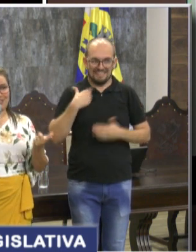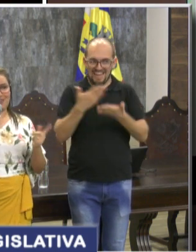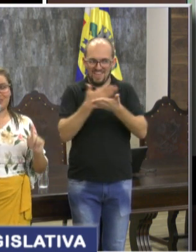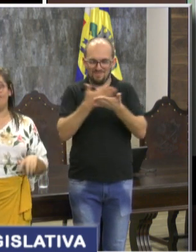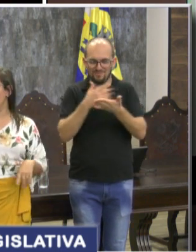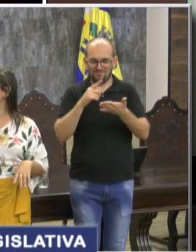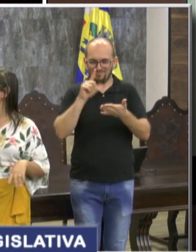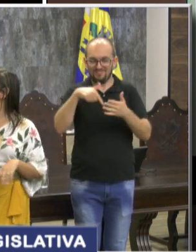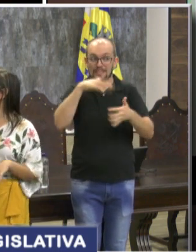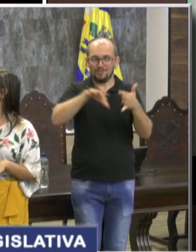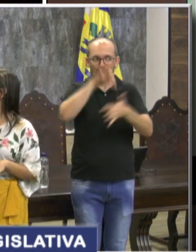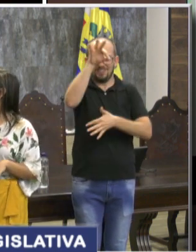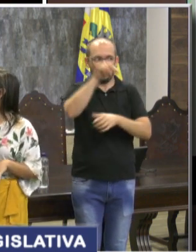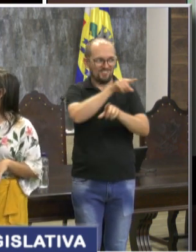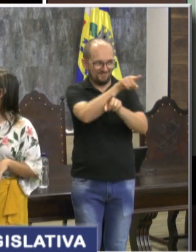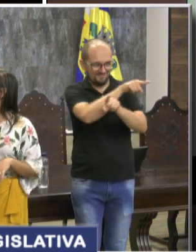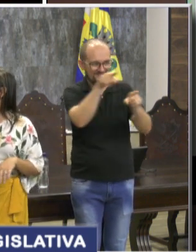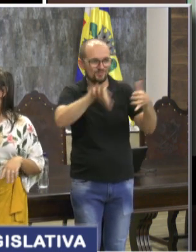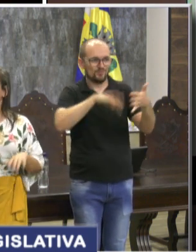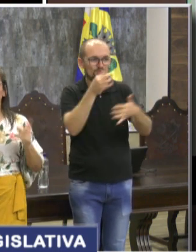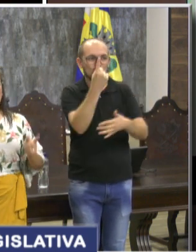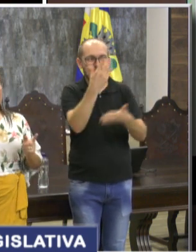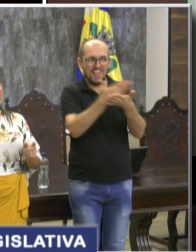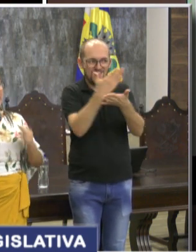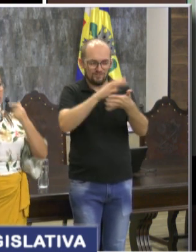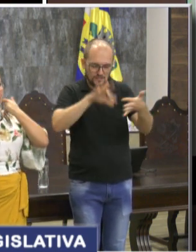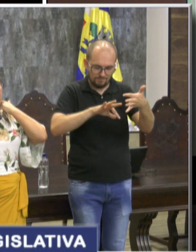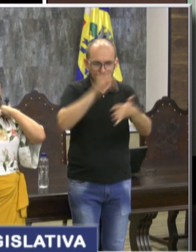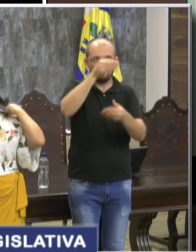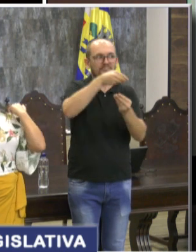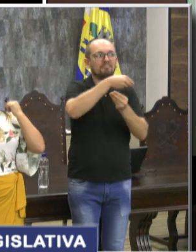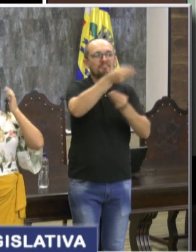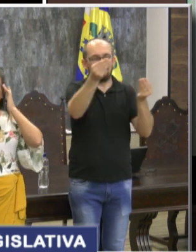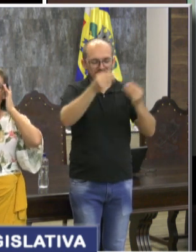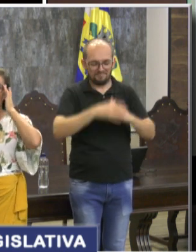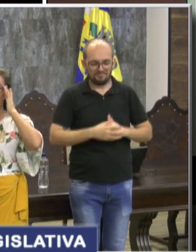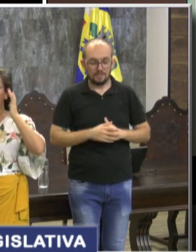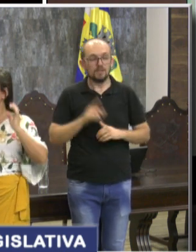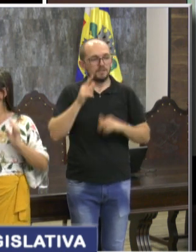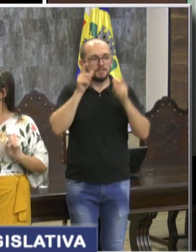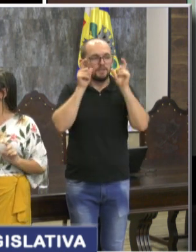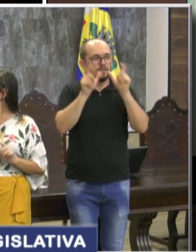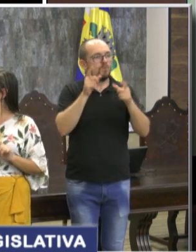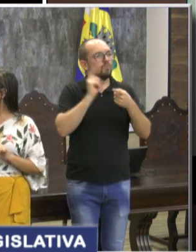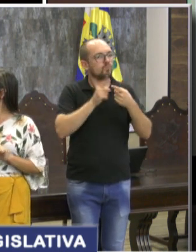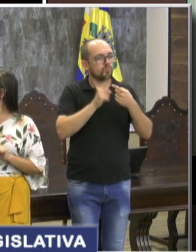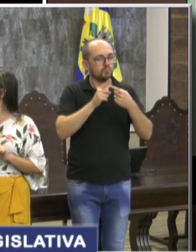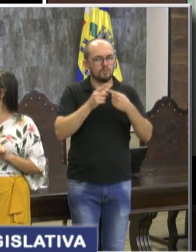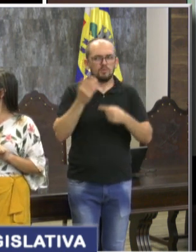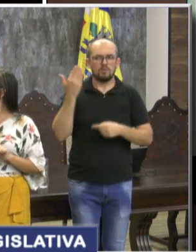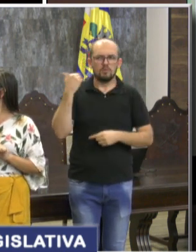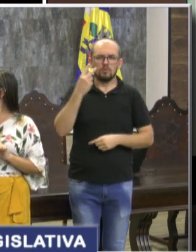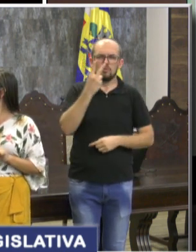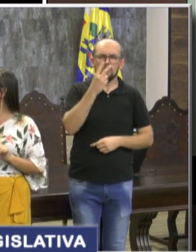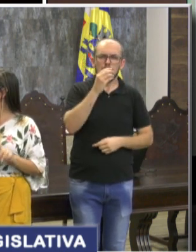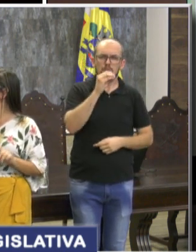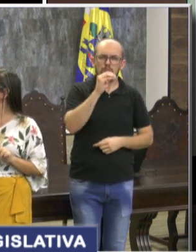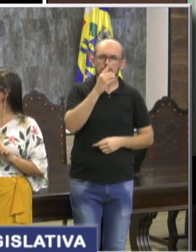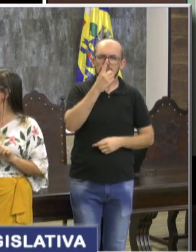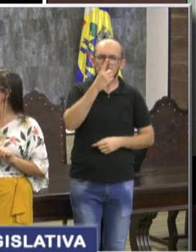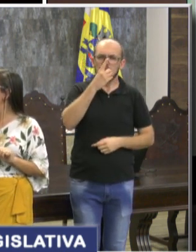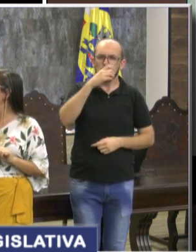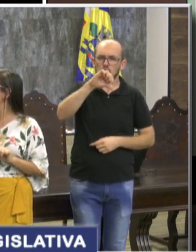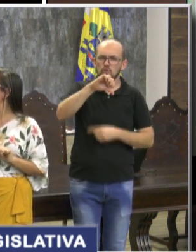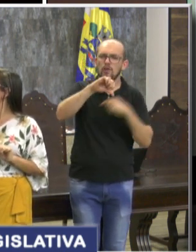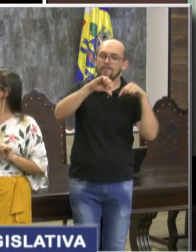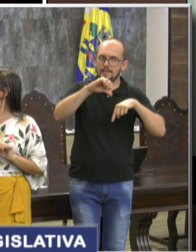depois a gente vai sortear para vocês. Foi muito interessante, porque já em 2018, eu acho que a gente deu um salto, 2019 já